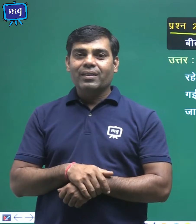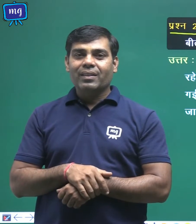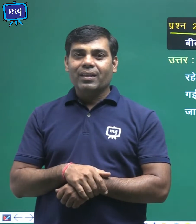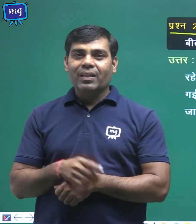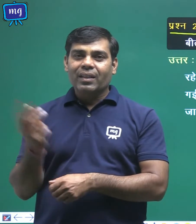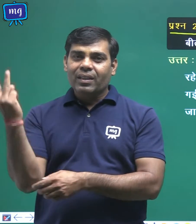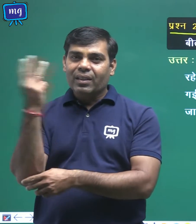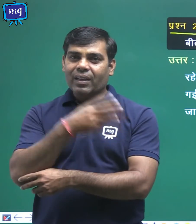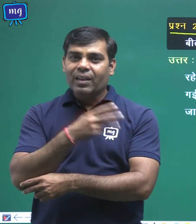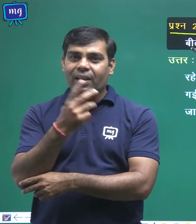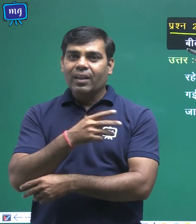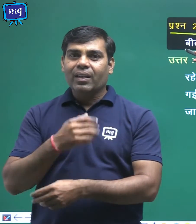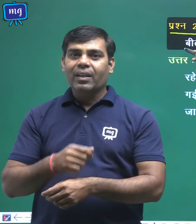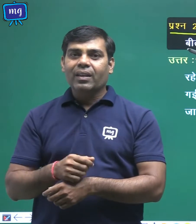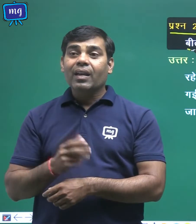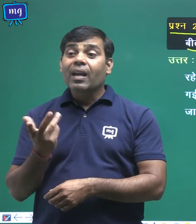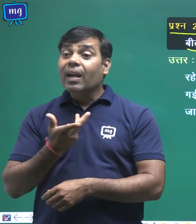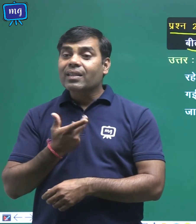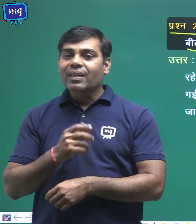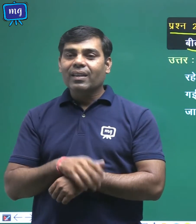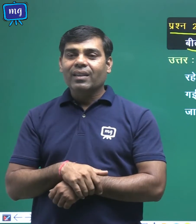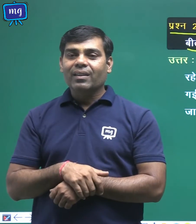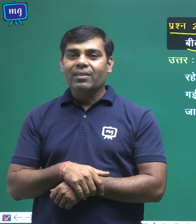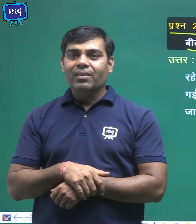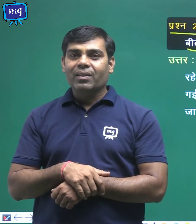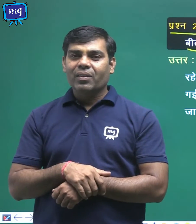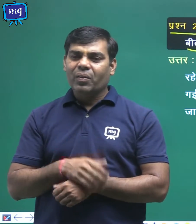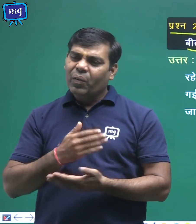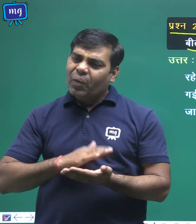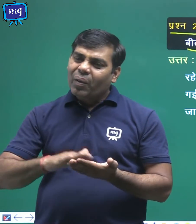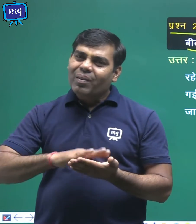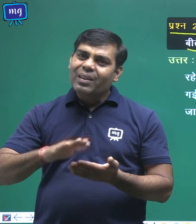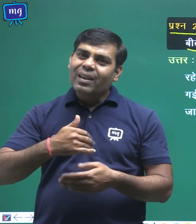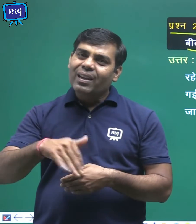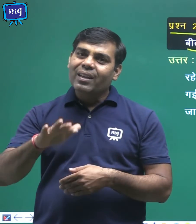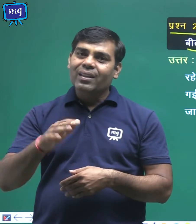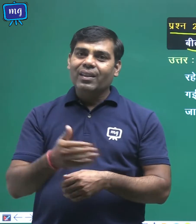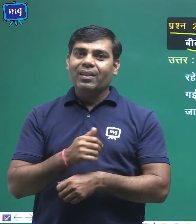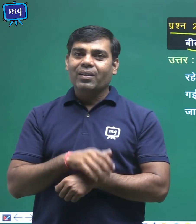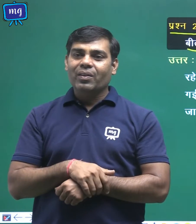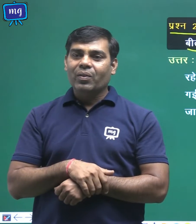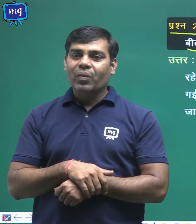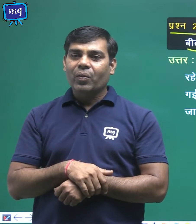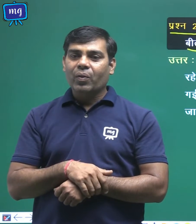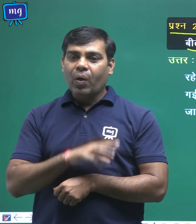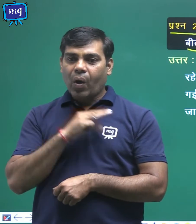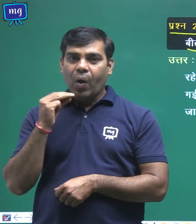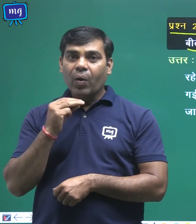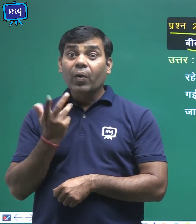दिन कैसे बीत रहे थे और क्यों?